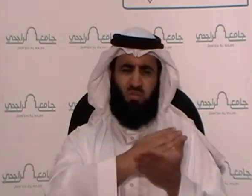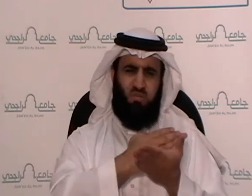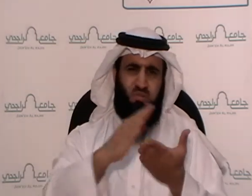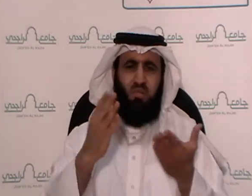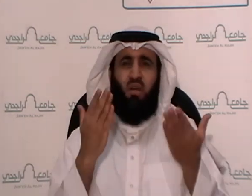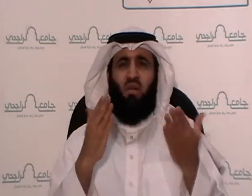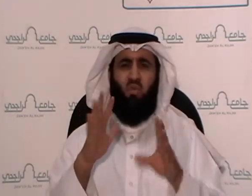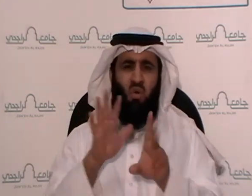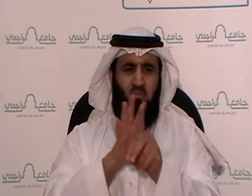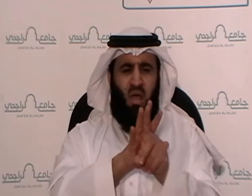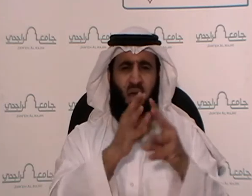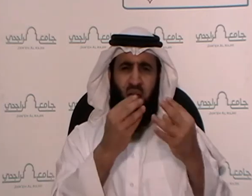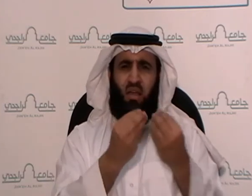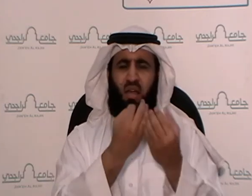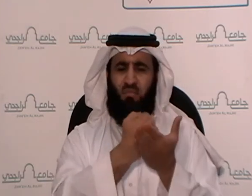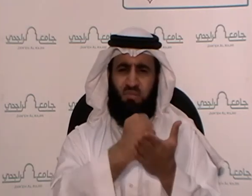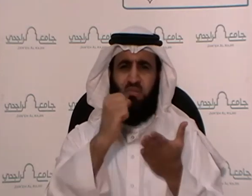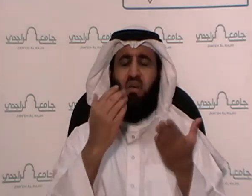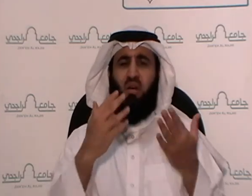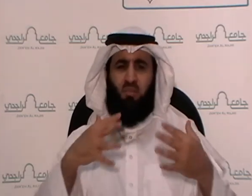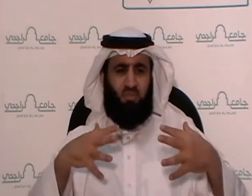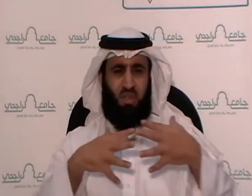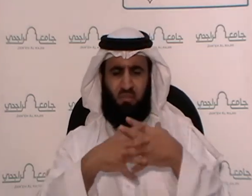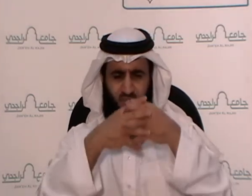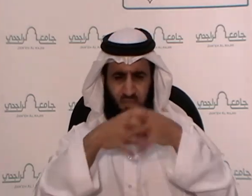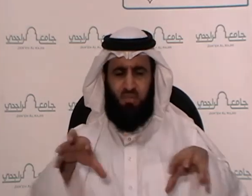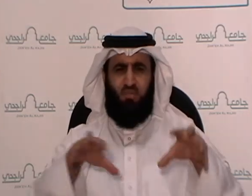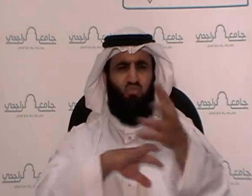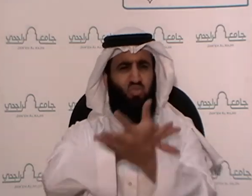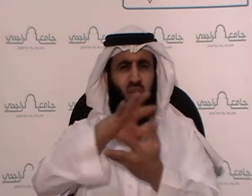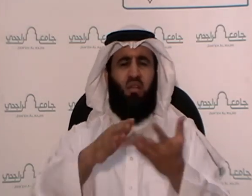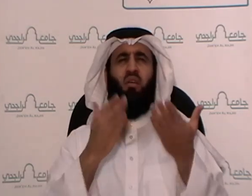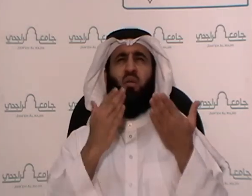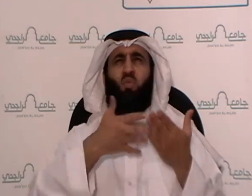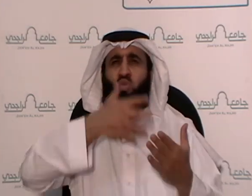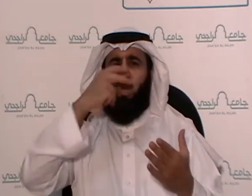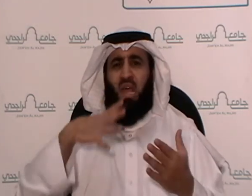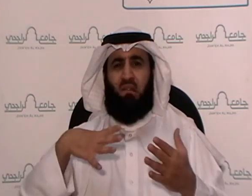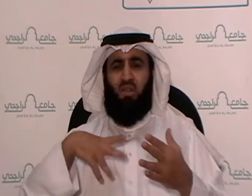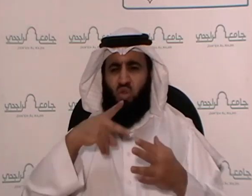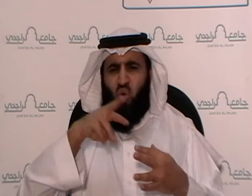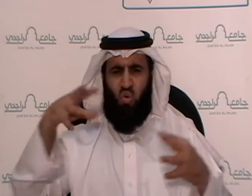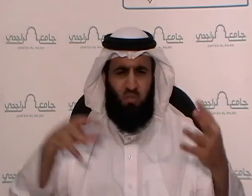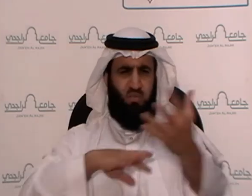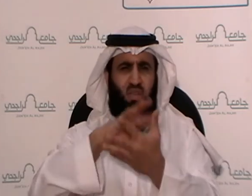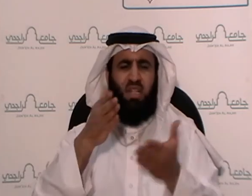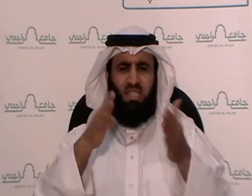وبأعوانه، اللهم خالف بين كلمتهم، اللهم شتت شملهم، اللهم اضعف قوتهم، اللهم اجعل